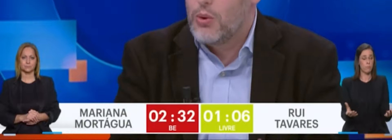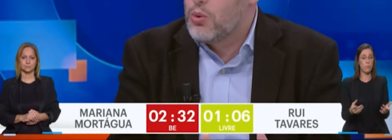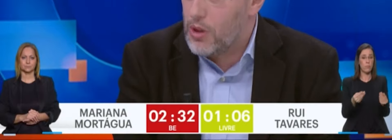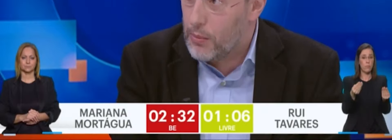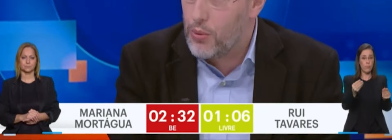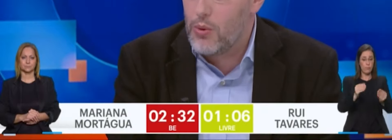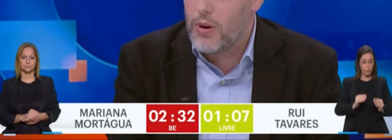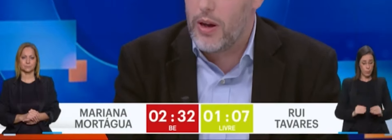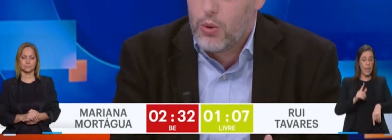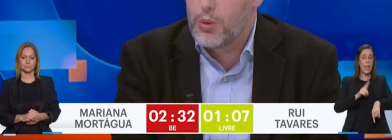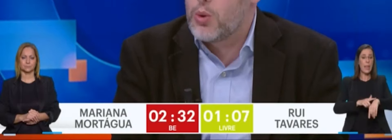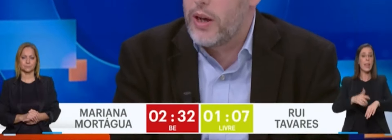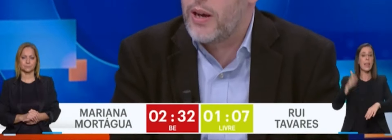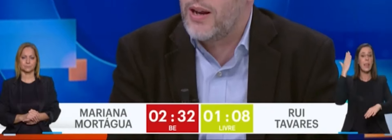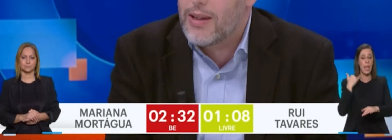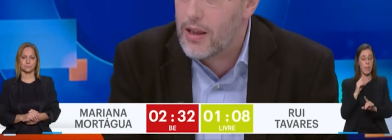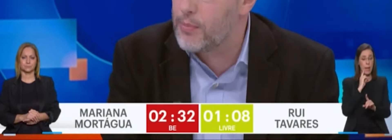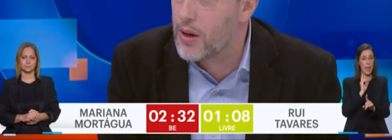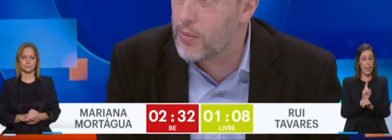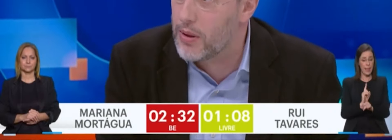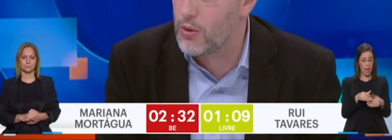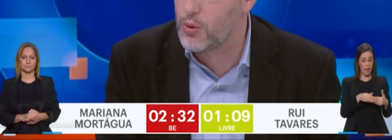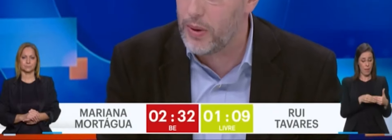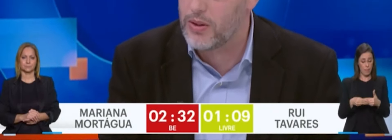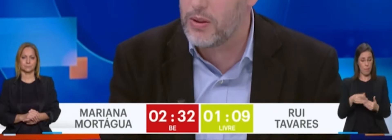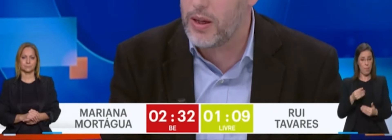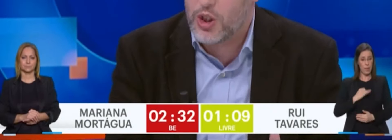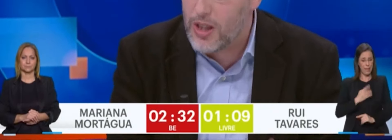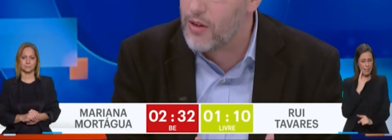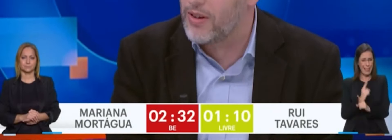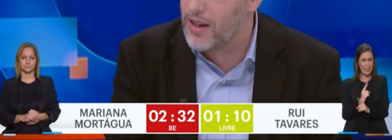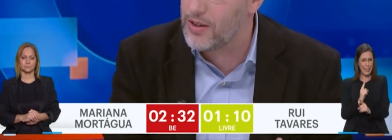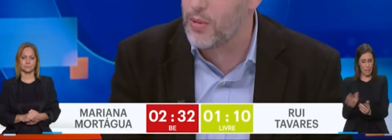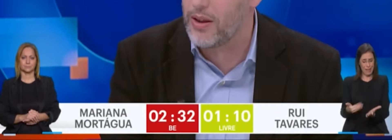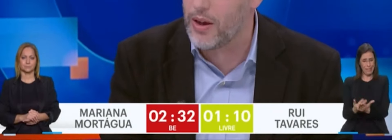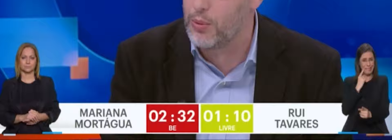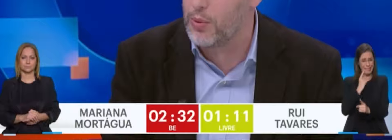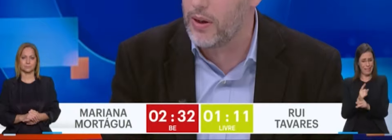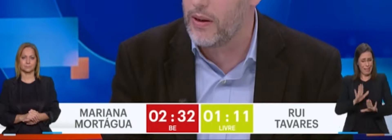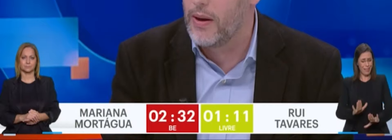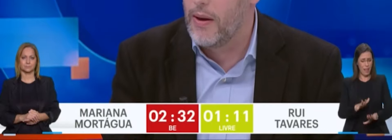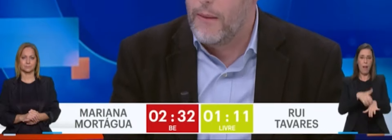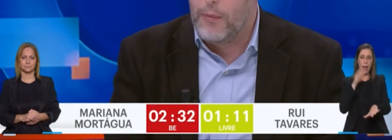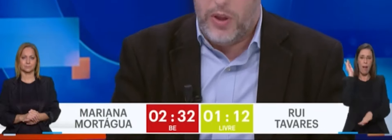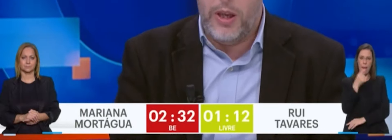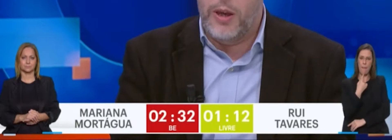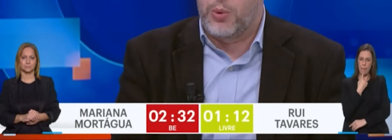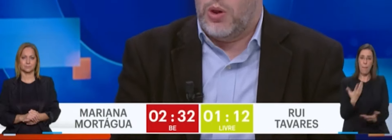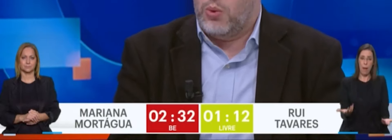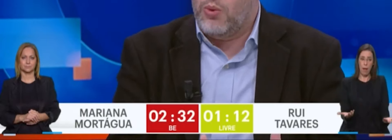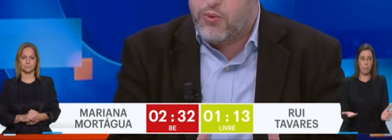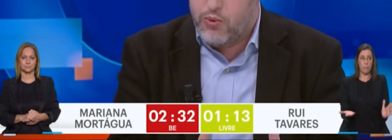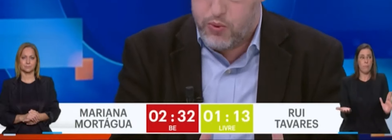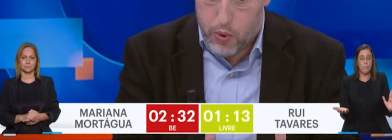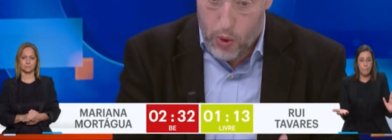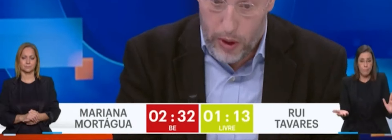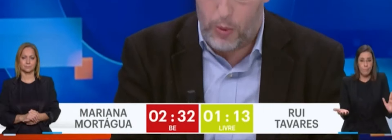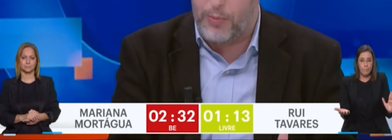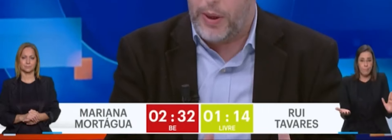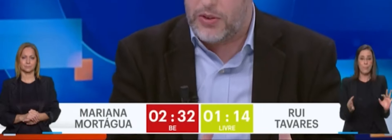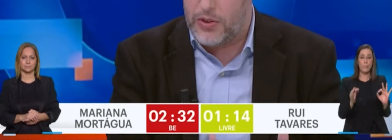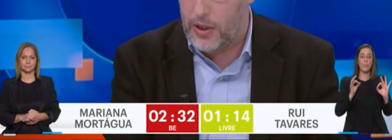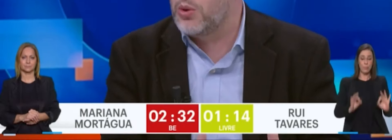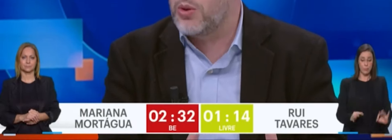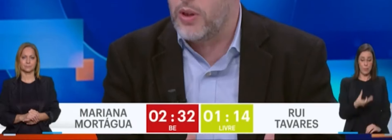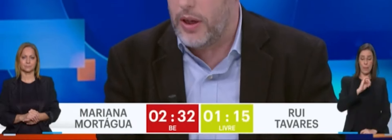redigida no tempo em que luí monteno era Líder parlamentar do PSD ele estava na emia da república e portanto foi